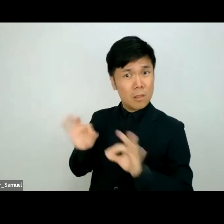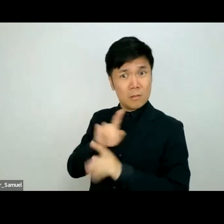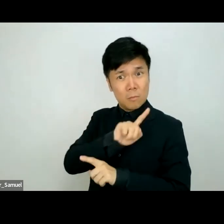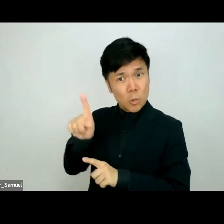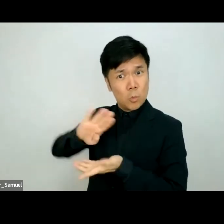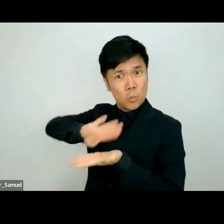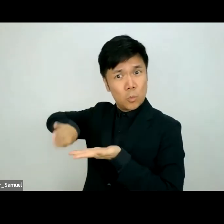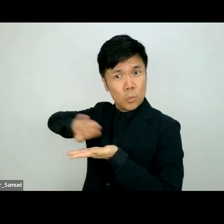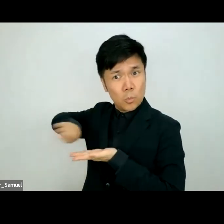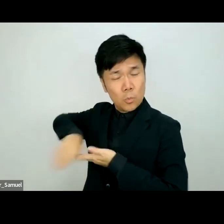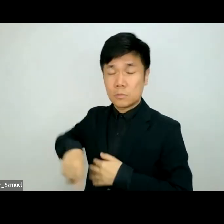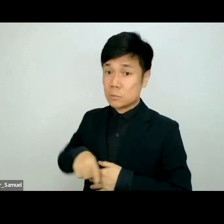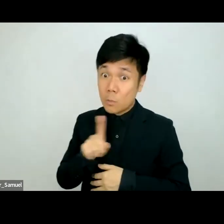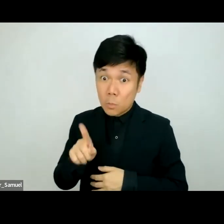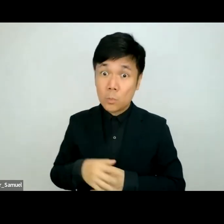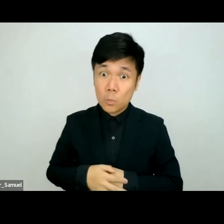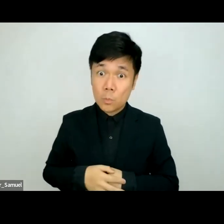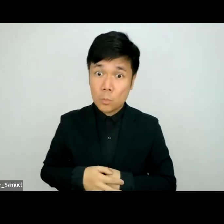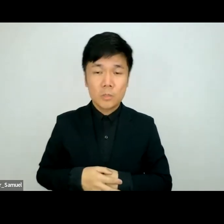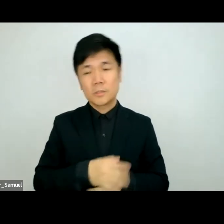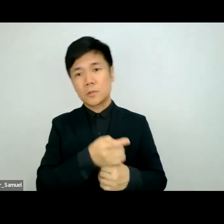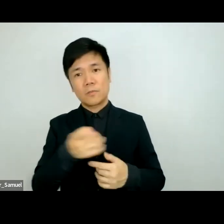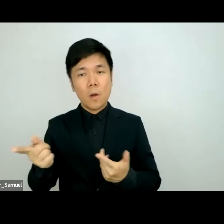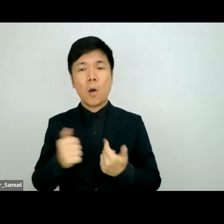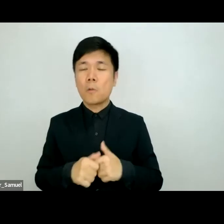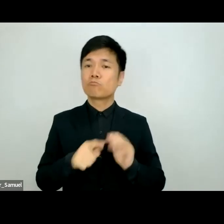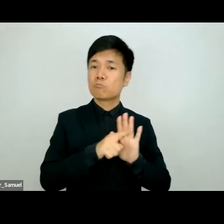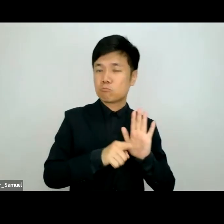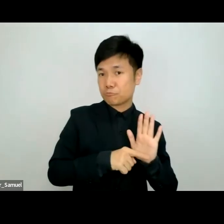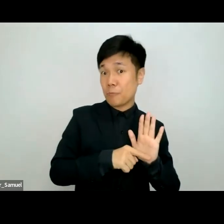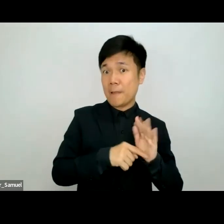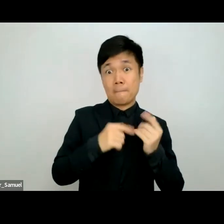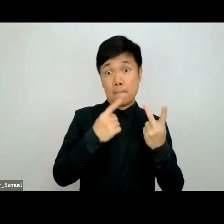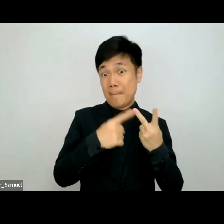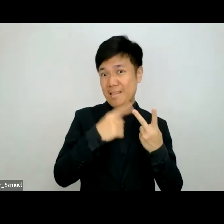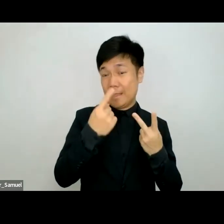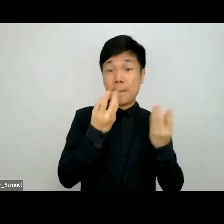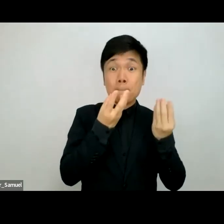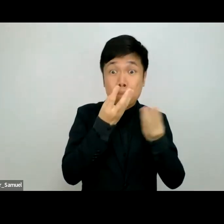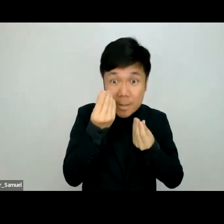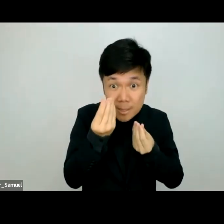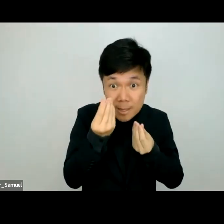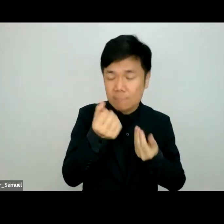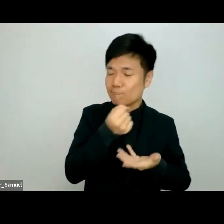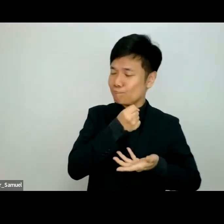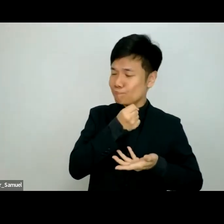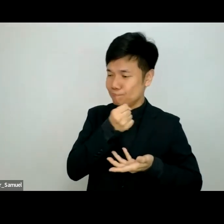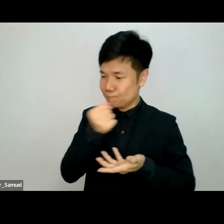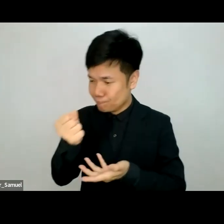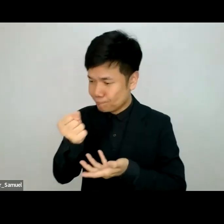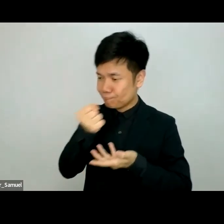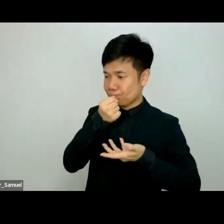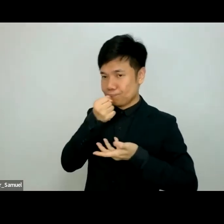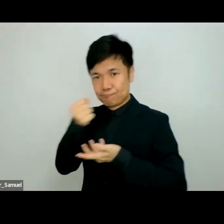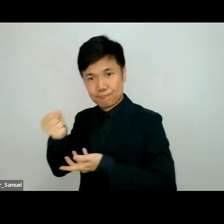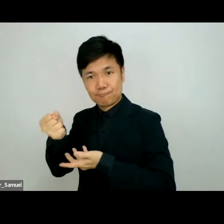handicap intellectuel, par exemple. On se focalise beaucoup plus sur les handicaps